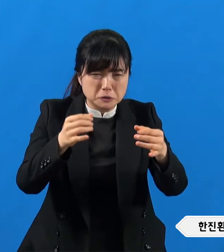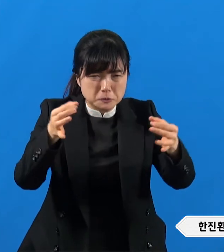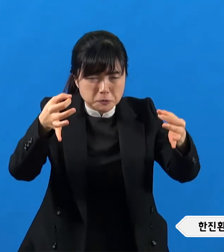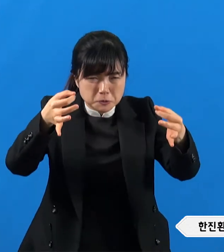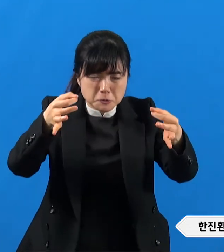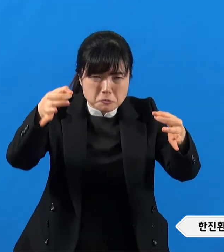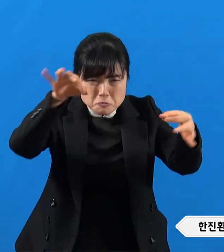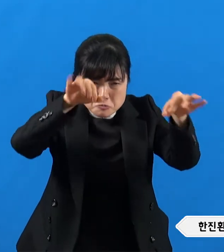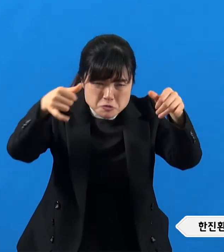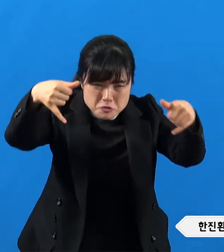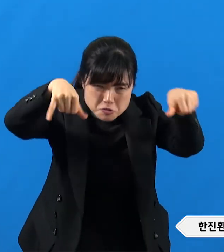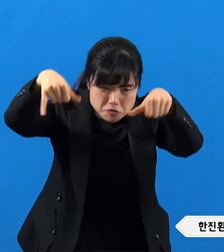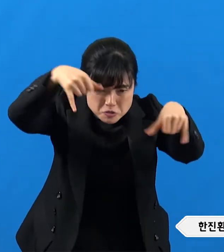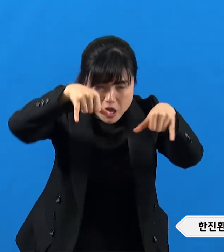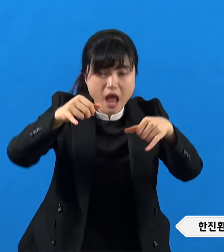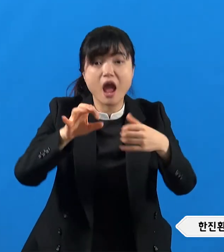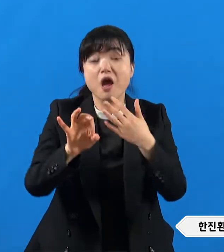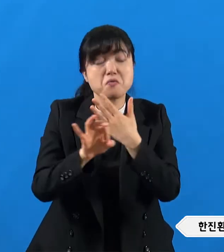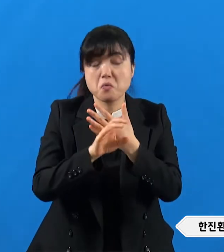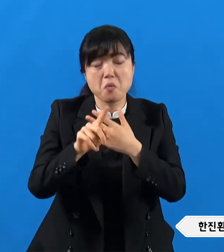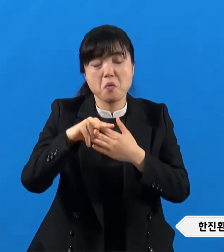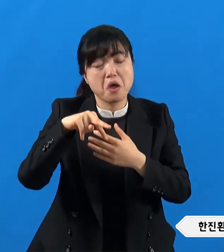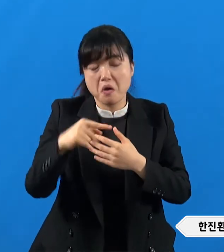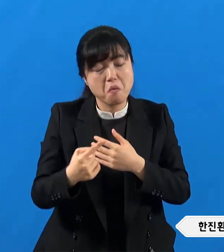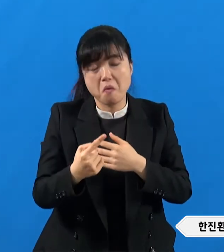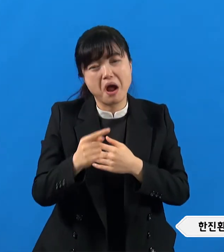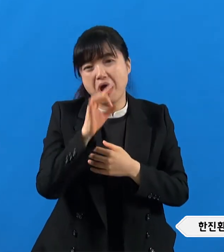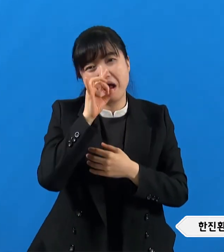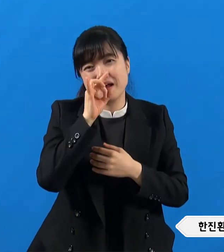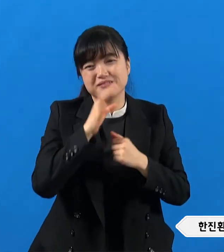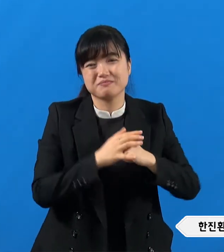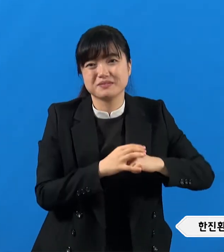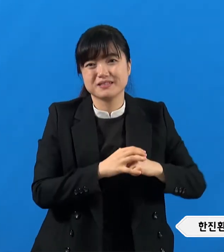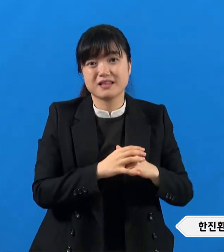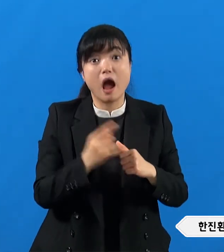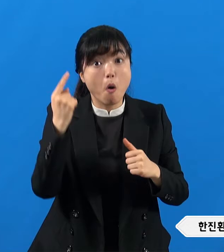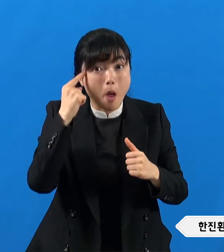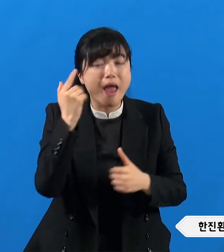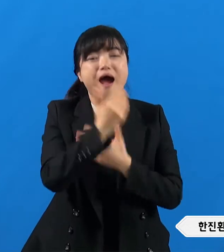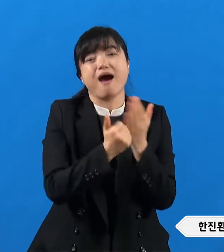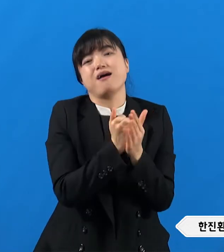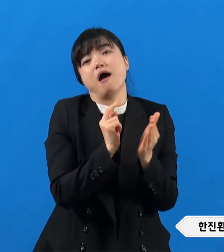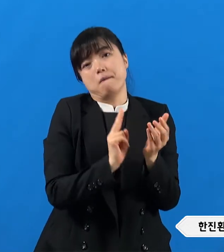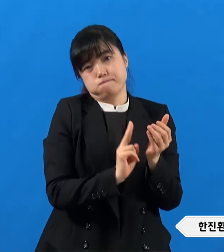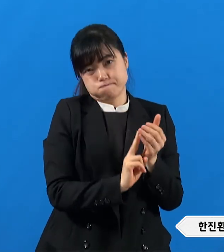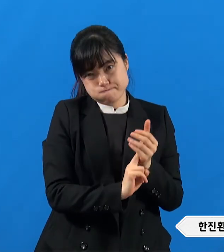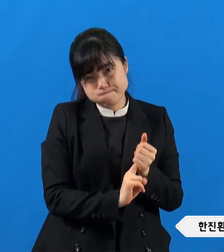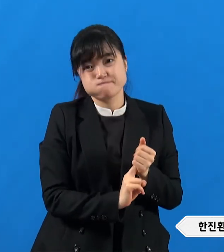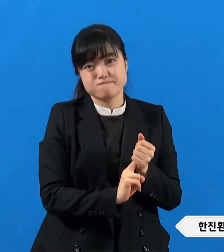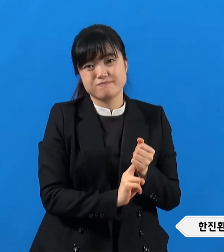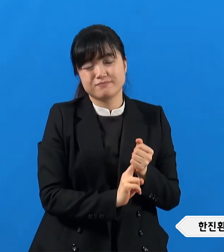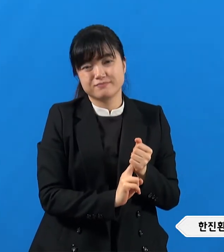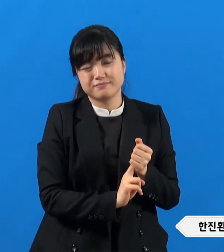하나님의 존재를 증명해낼 수는 없습니다. 하나님은 감추어져 있습니다.